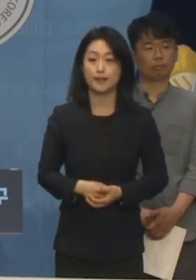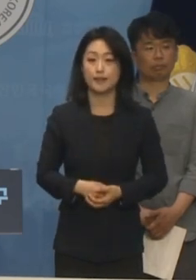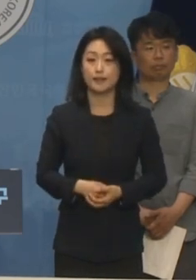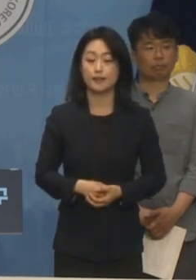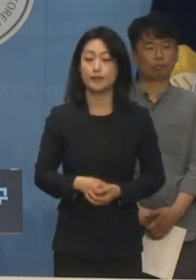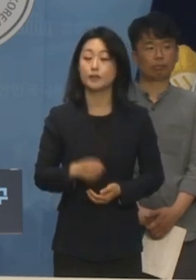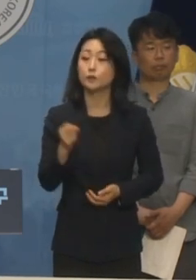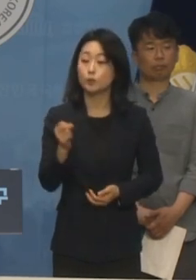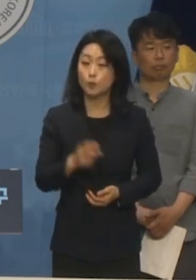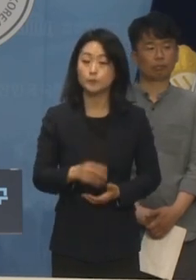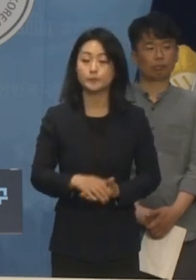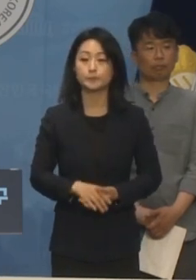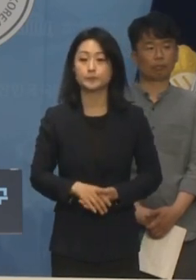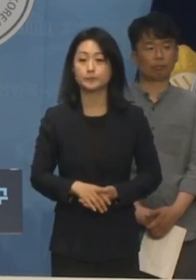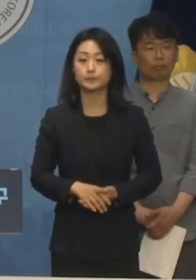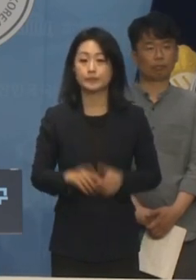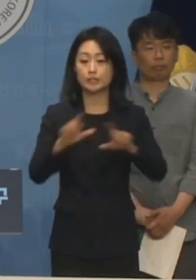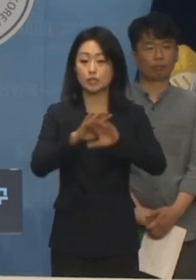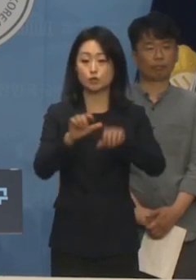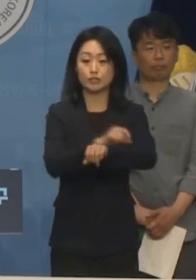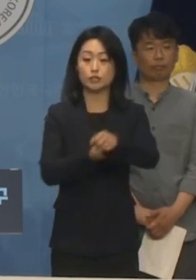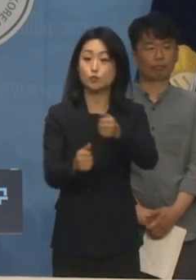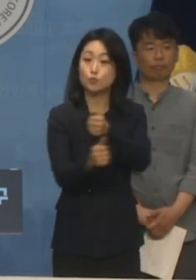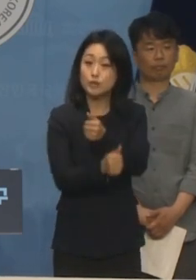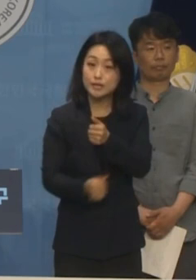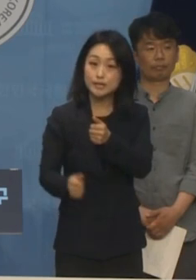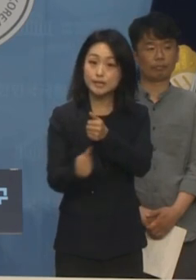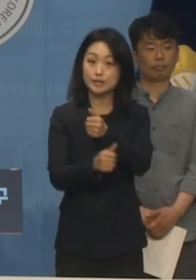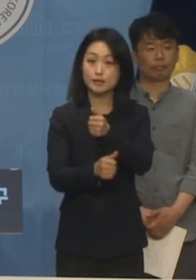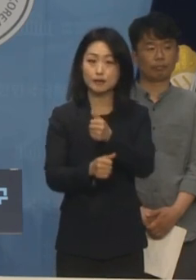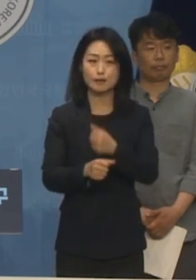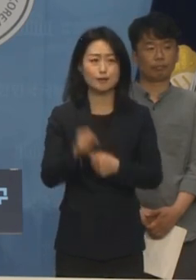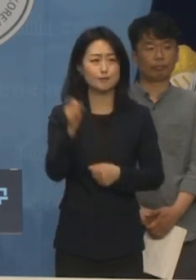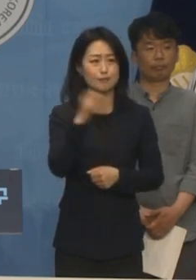무엇보다 이번 결의안은 기후특위가 별다른 성과 없이 설치